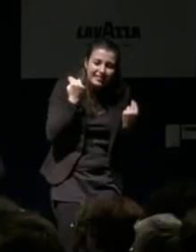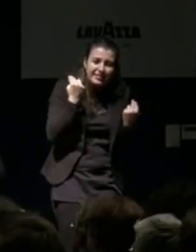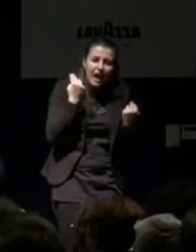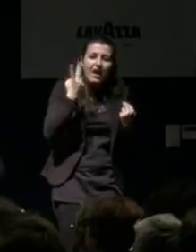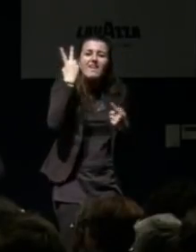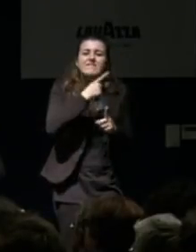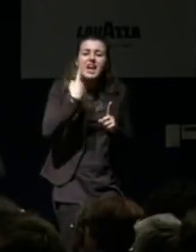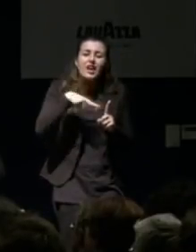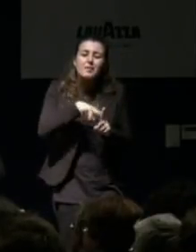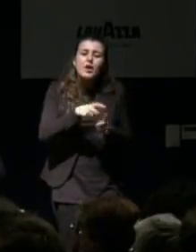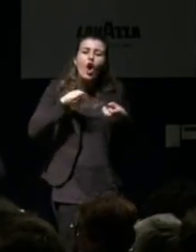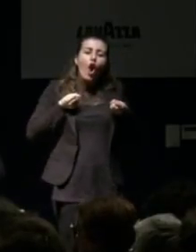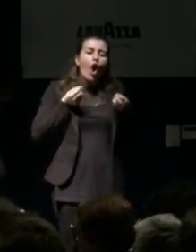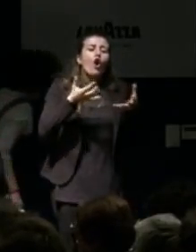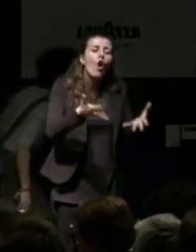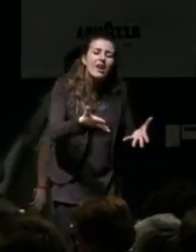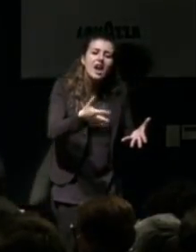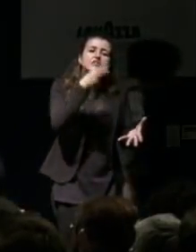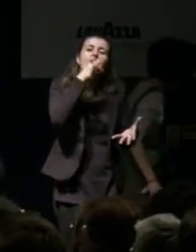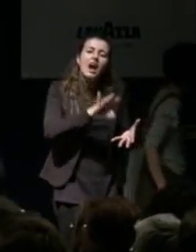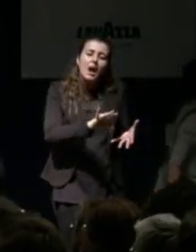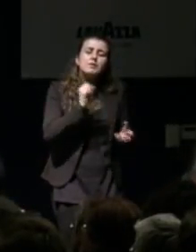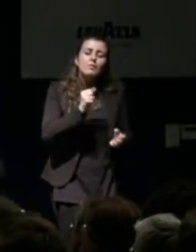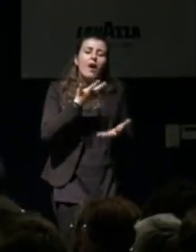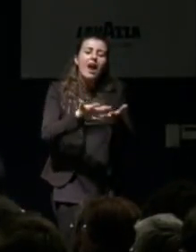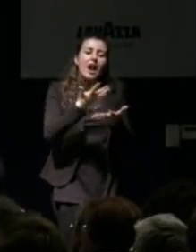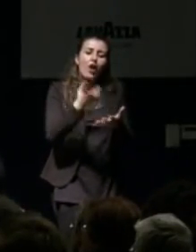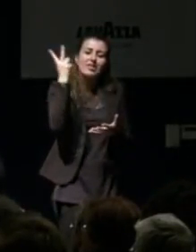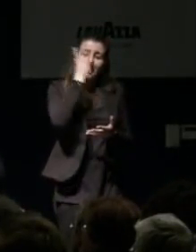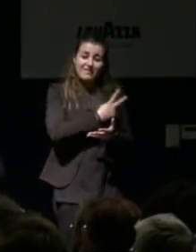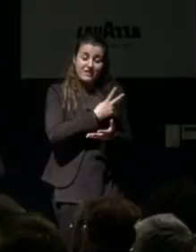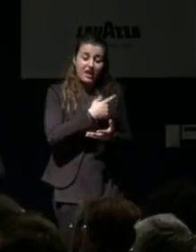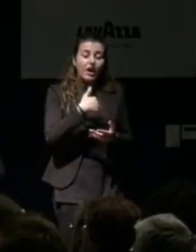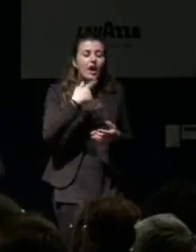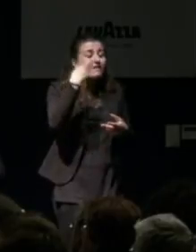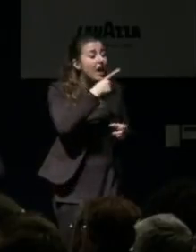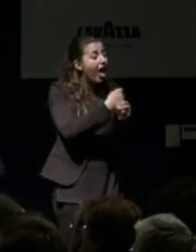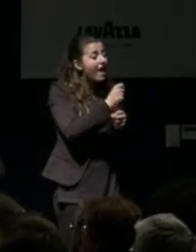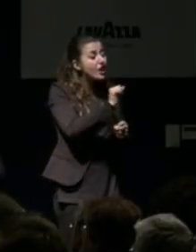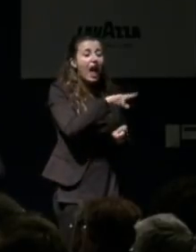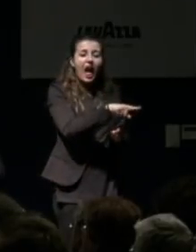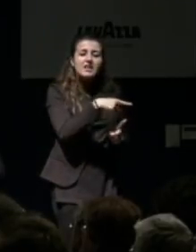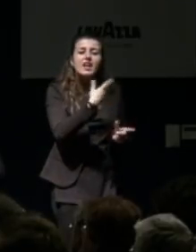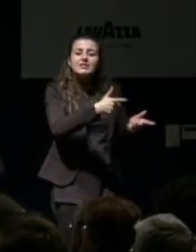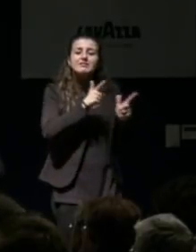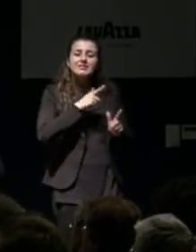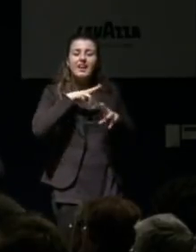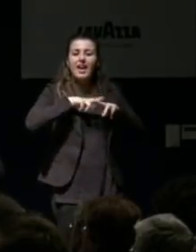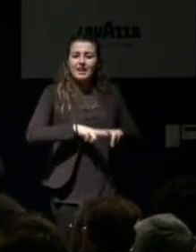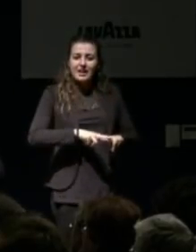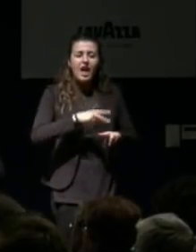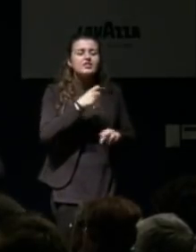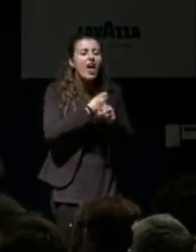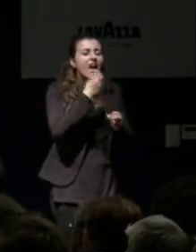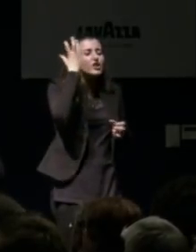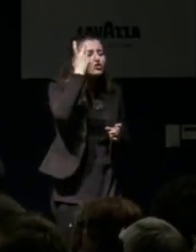con il coraggio di chi comprende l'importanza di raccontare il vero ci rimane il suo lavoro il ricordo di una persona costruttiva